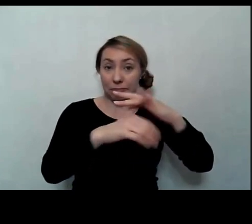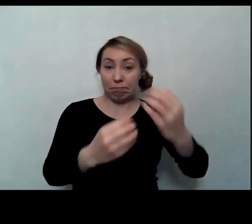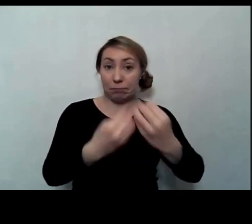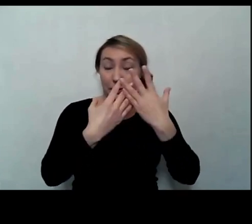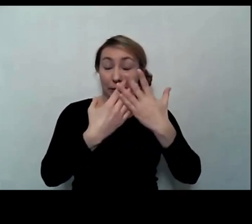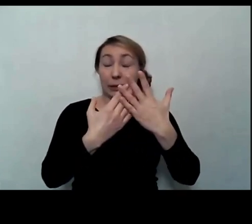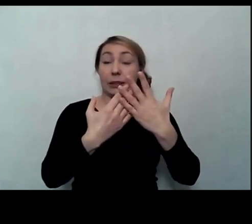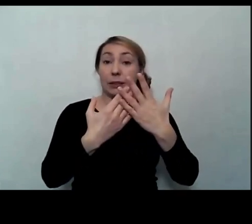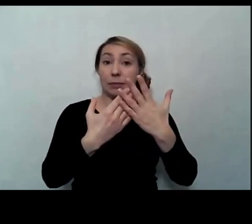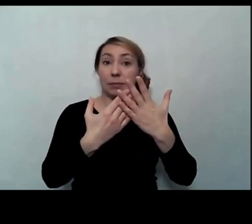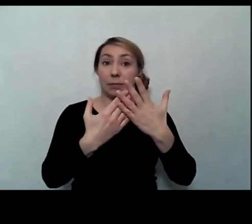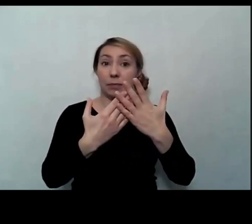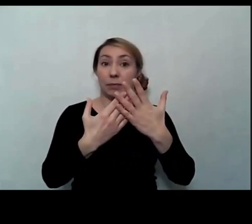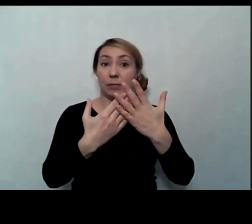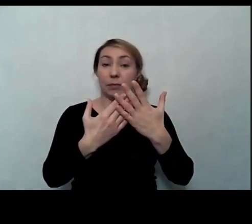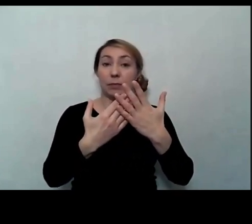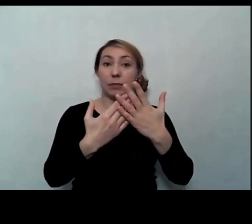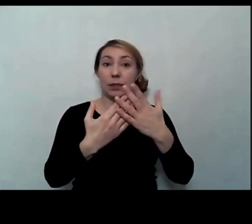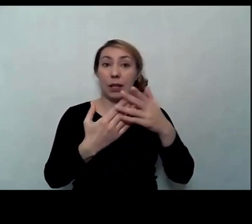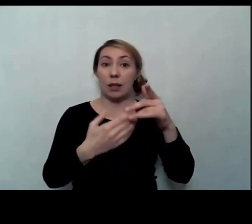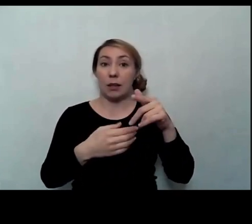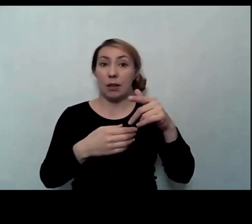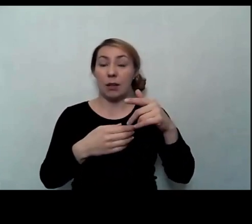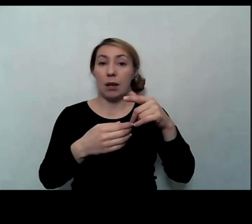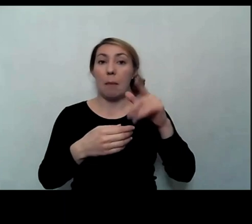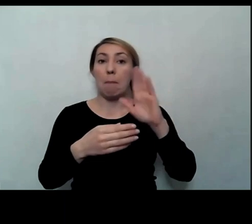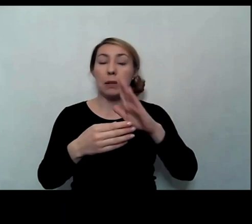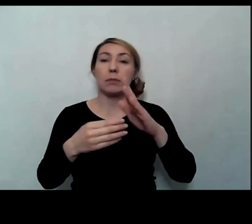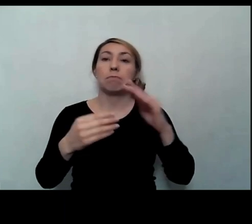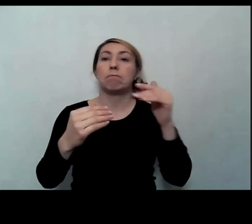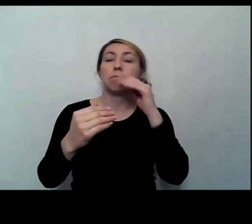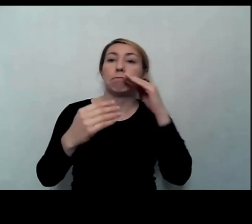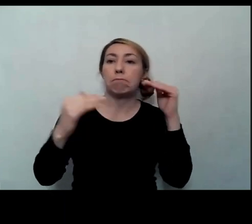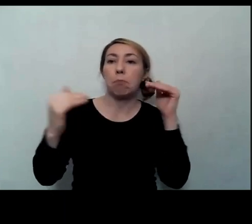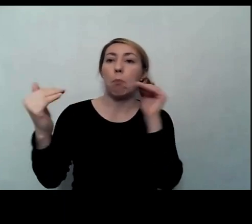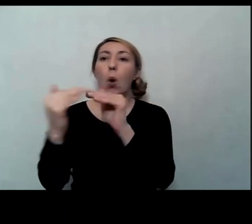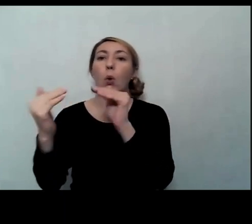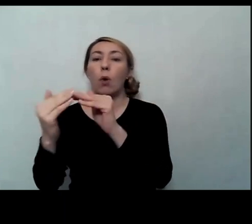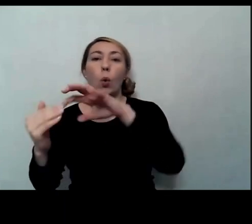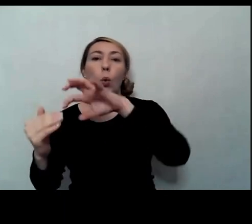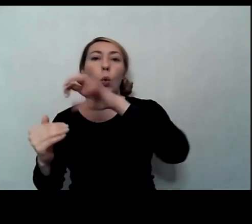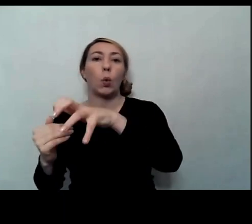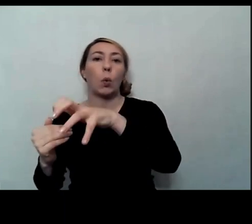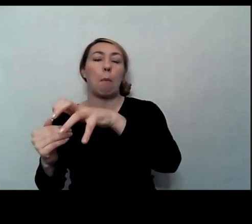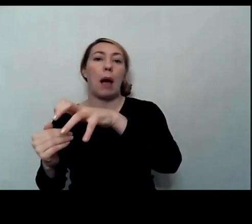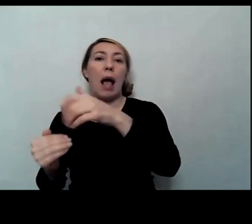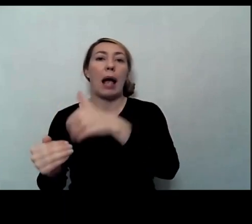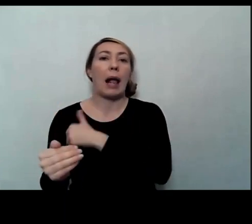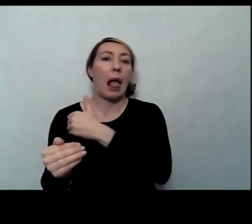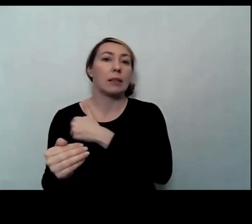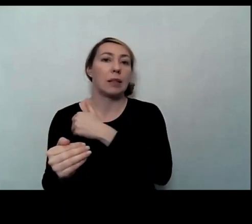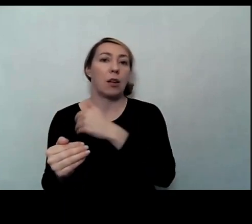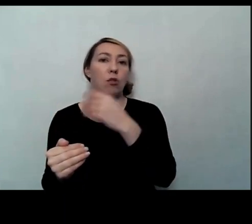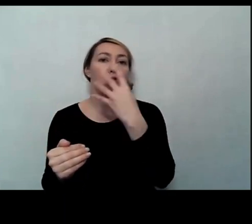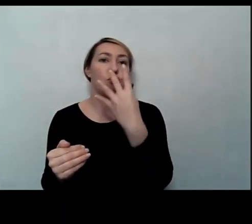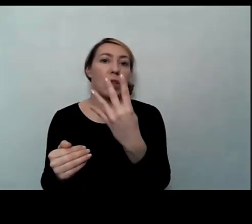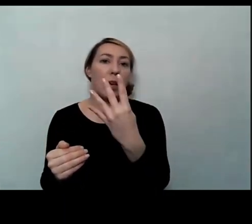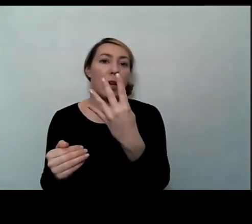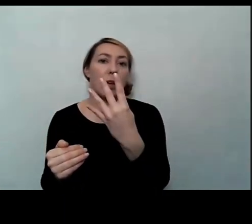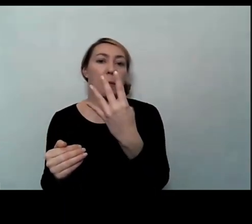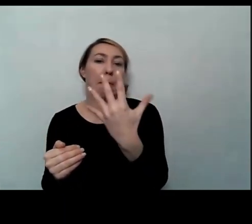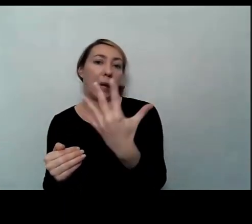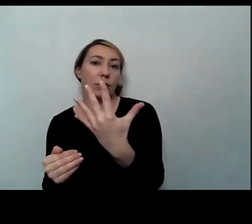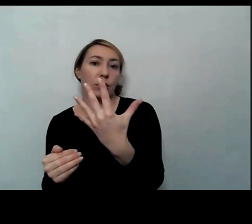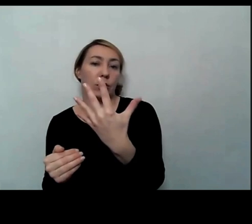na tym PDF-ie, będzie rzutowany na grupę uczniów z klas 4 bądź